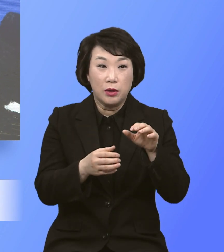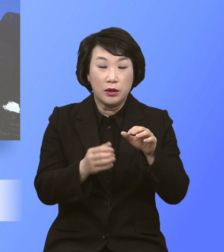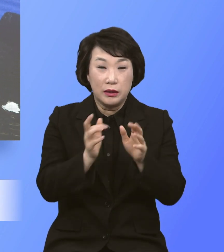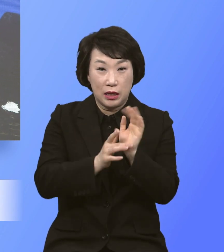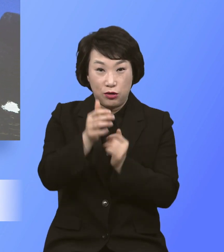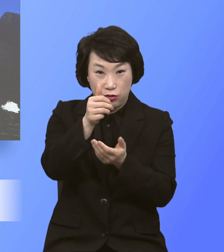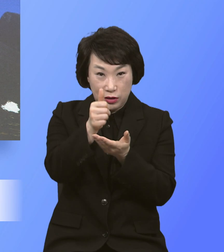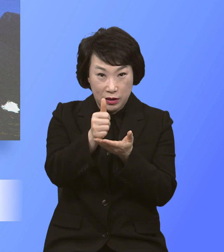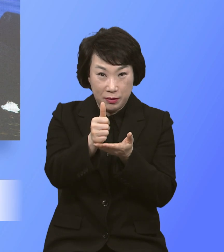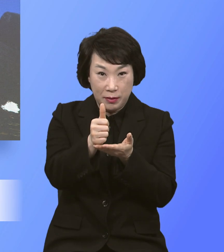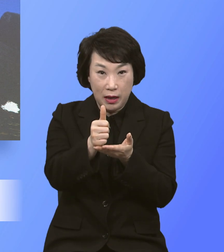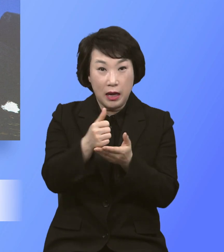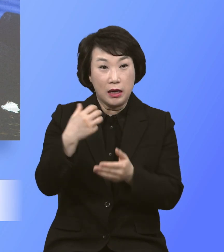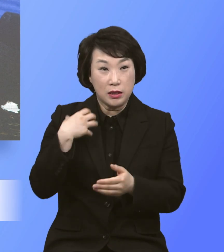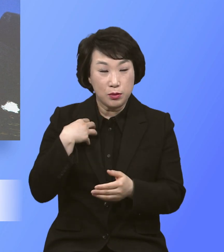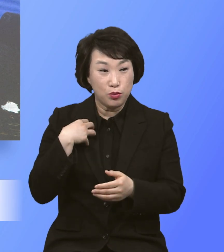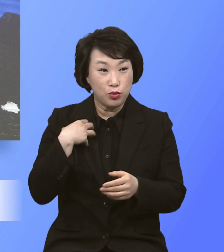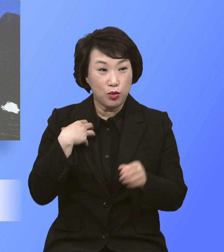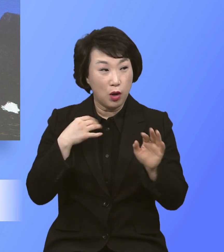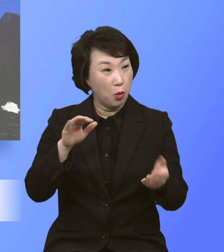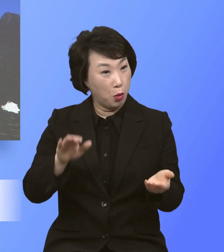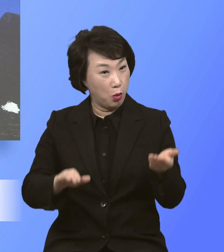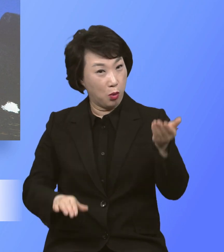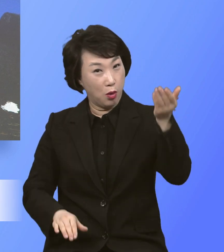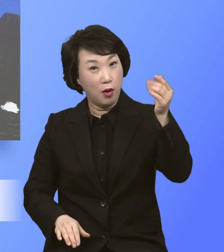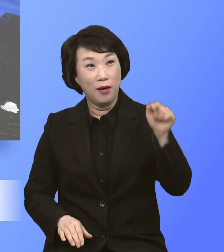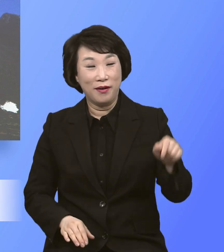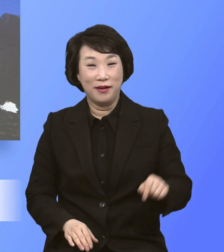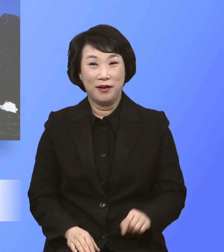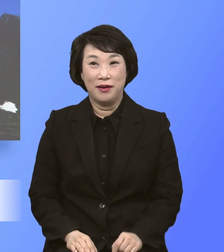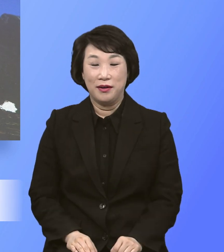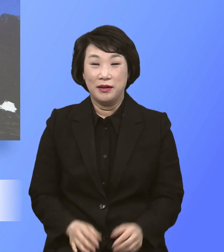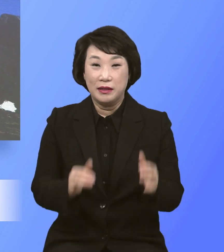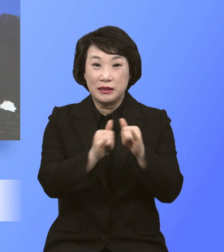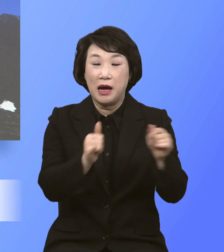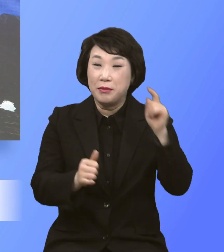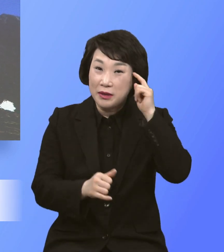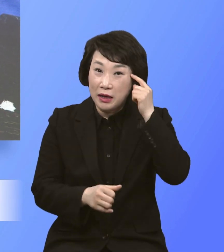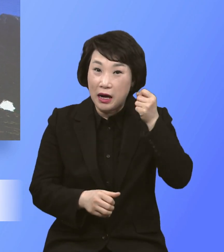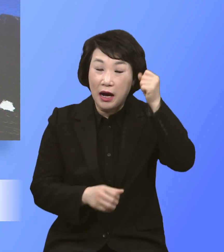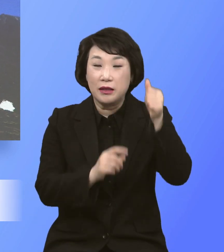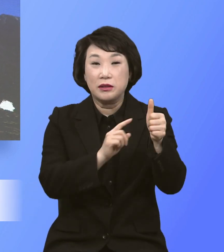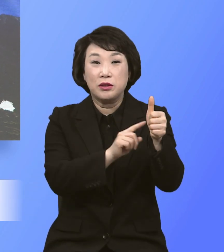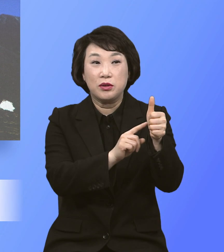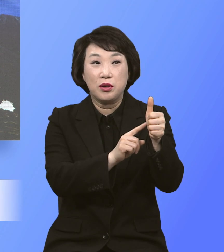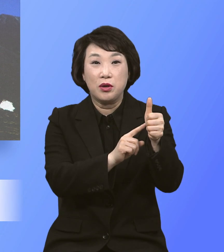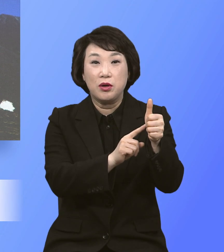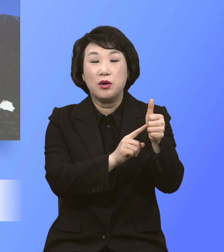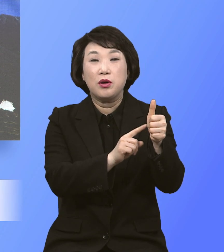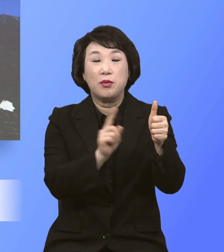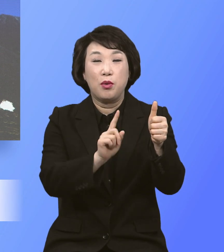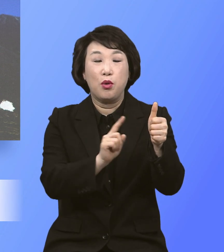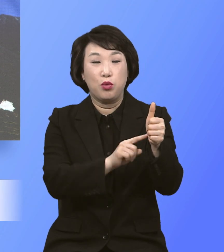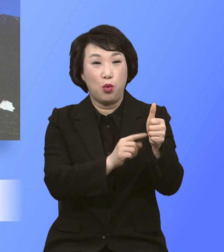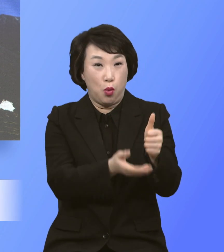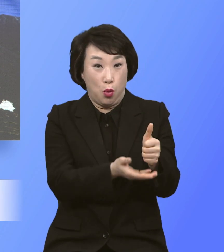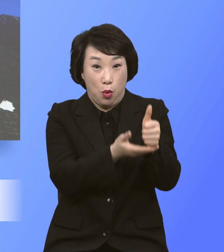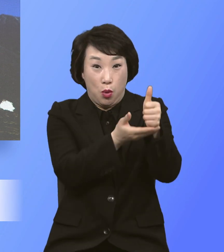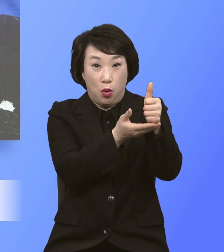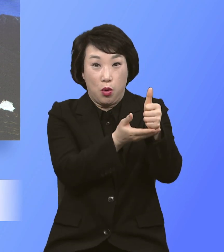예수의 신분과는 사람들이 생각하는 신분 속에도 차원이